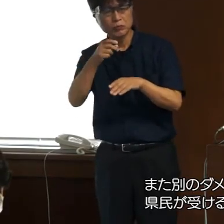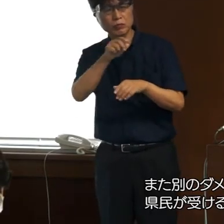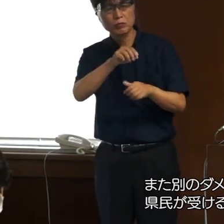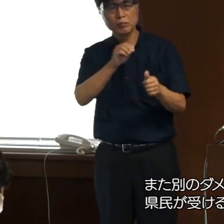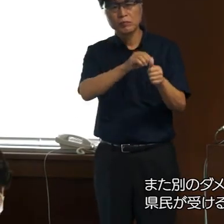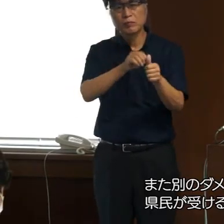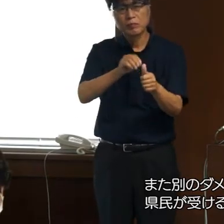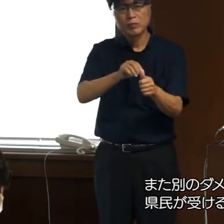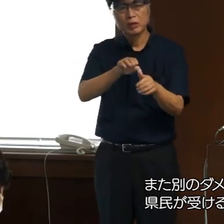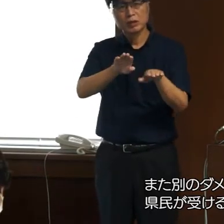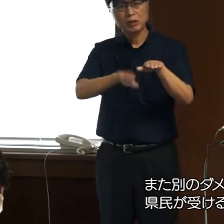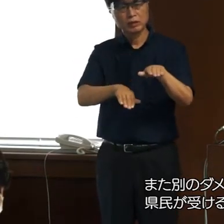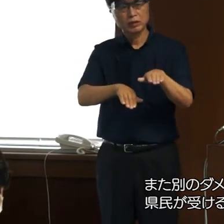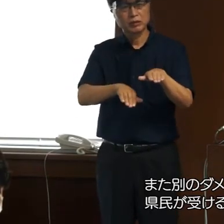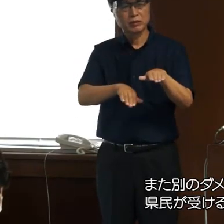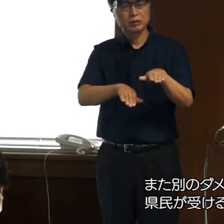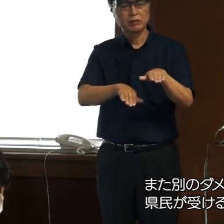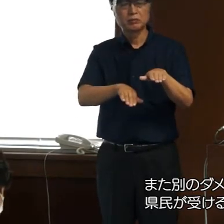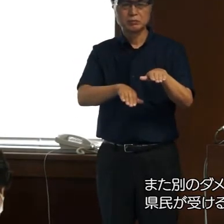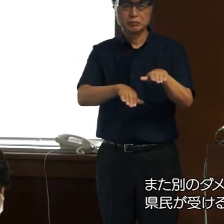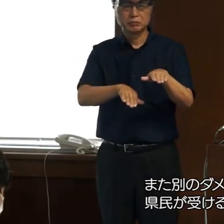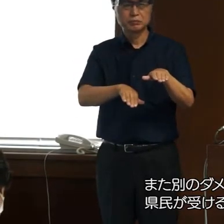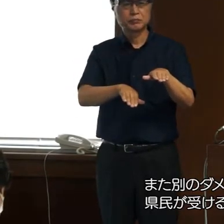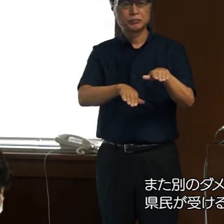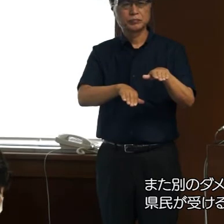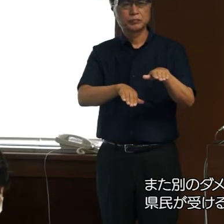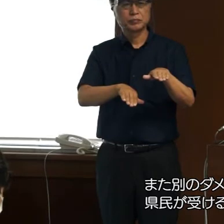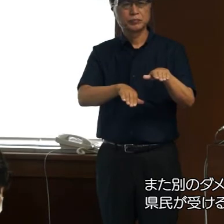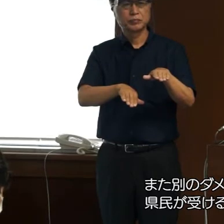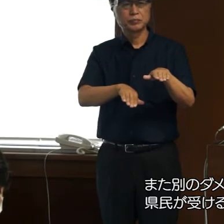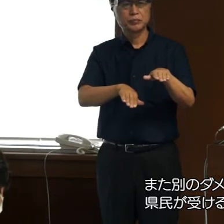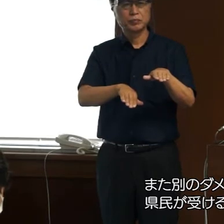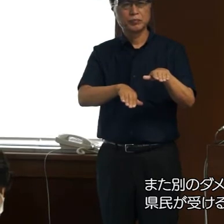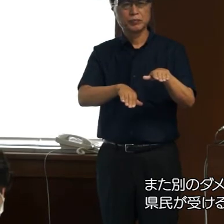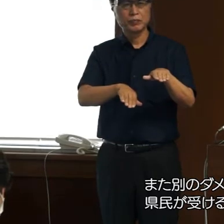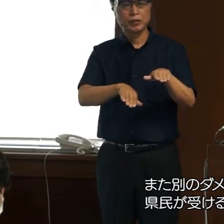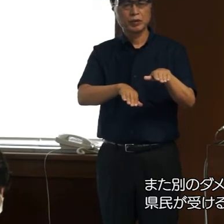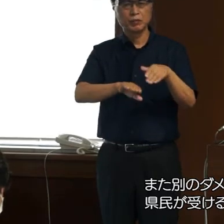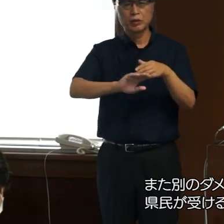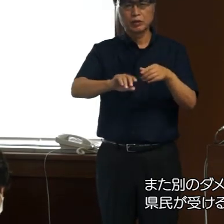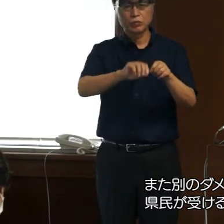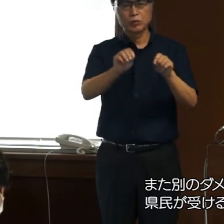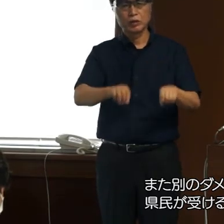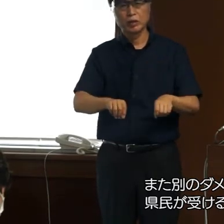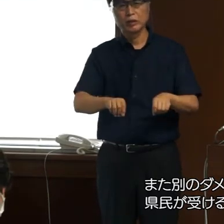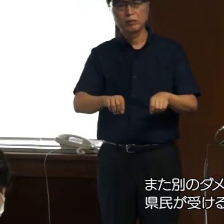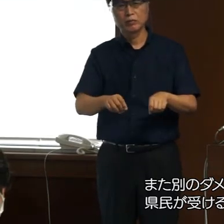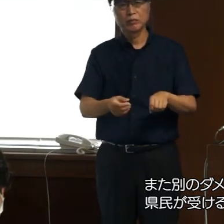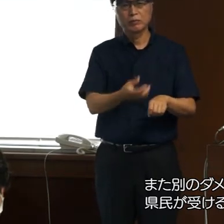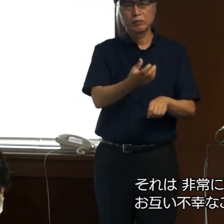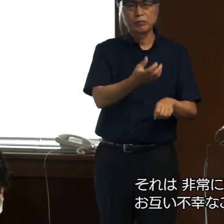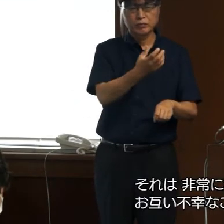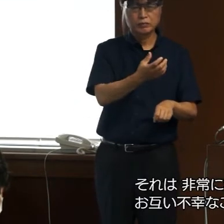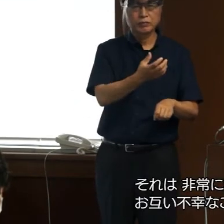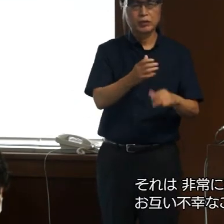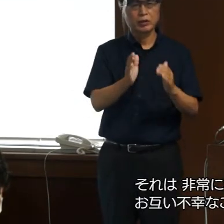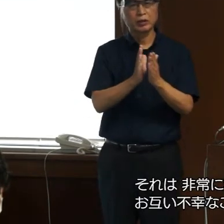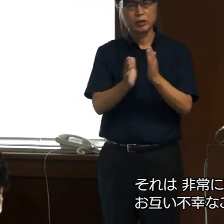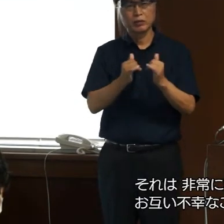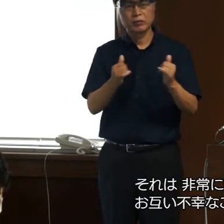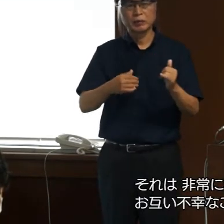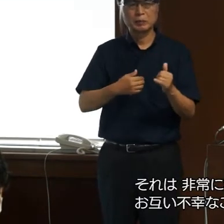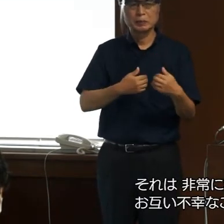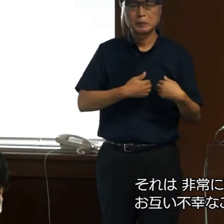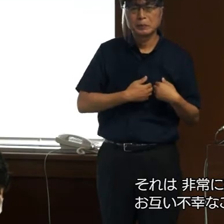の、なんて言うんでしょうか、ダメージを県民が受けるということについて、それは非常